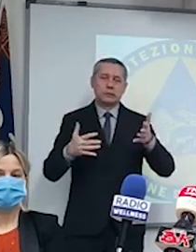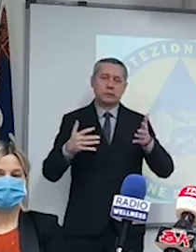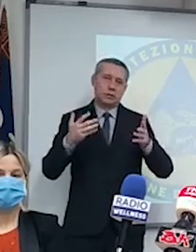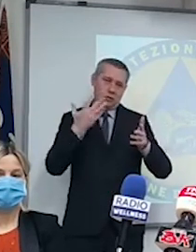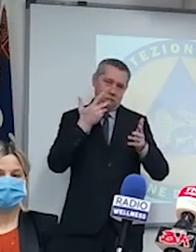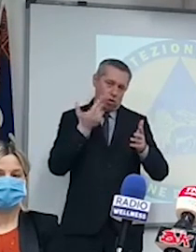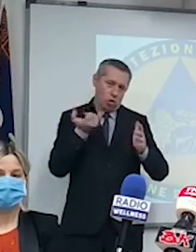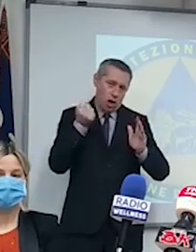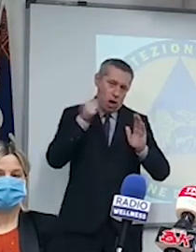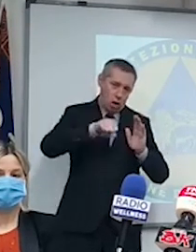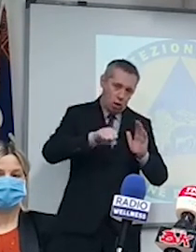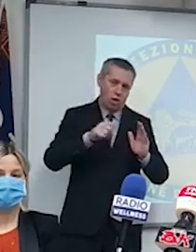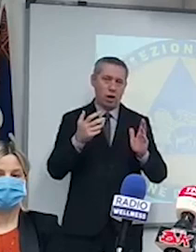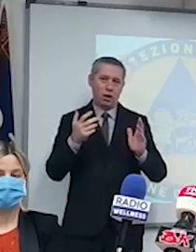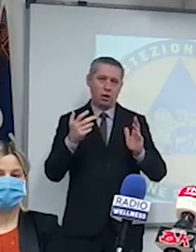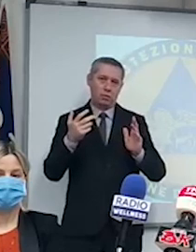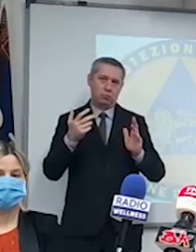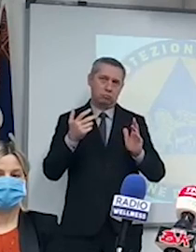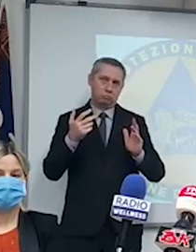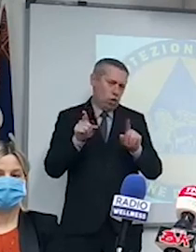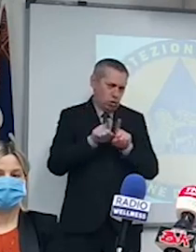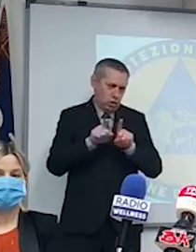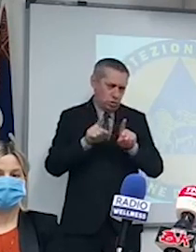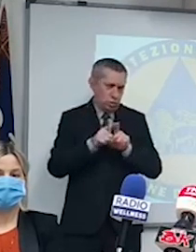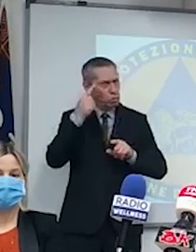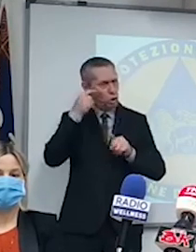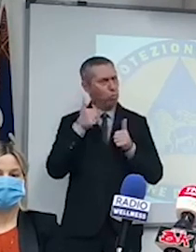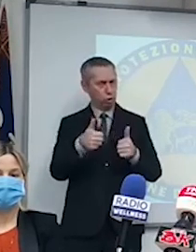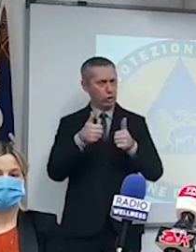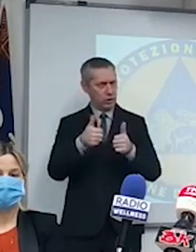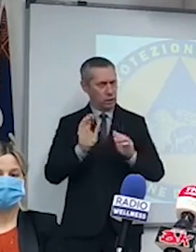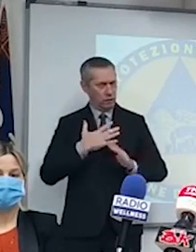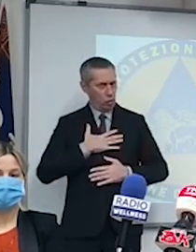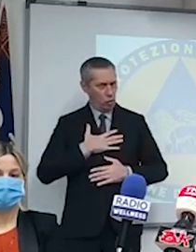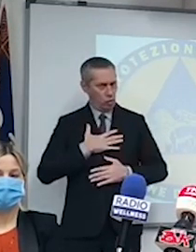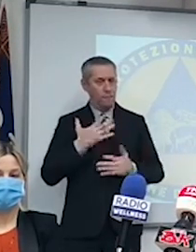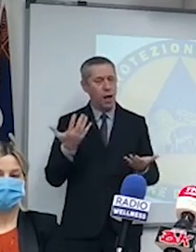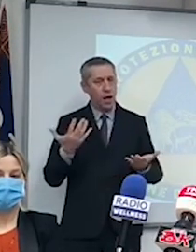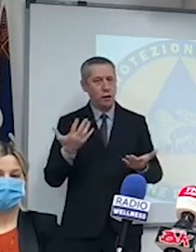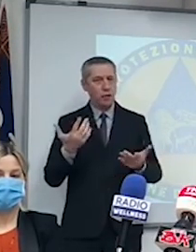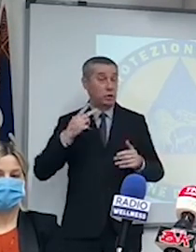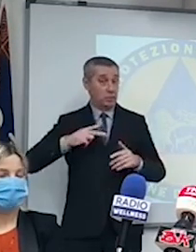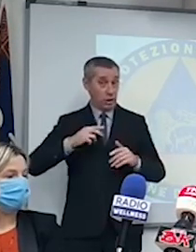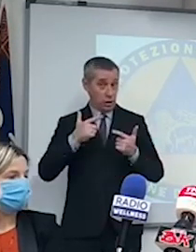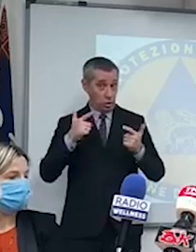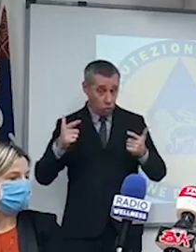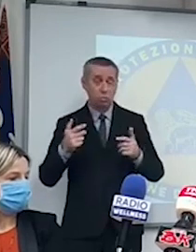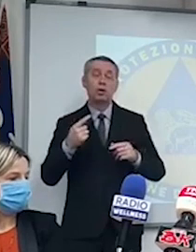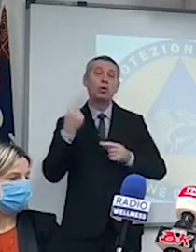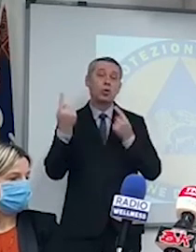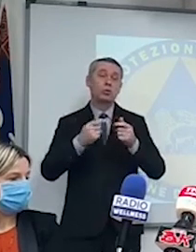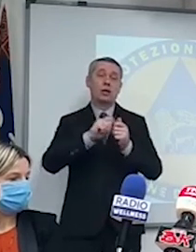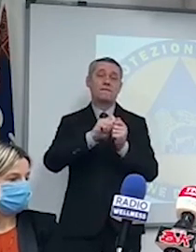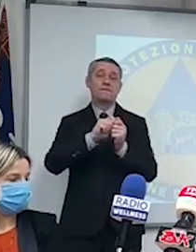dire predisposto positivamente al fatto che non sia un problema spero che non lo sia è quello di varianti